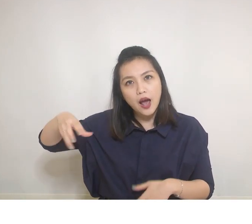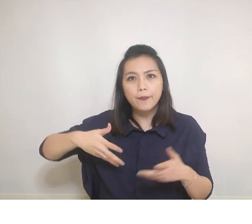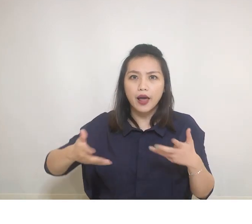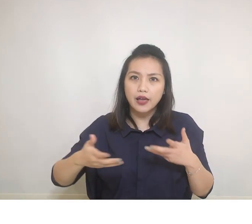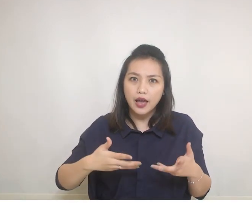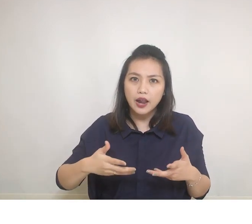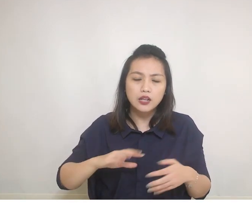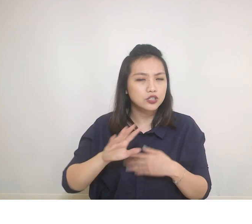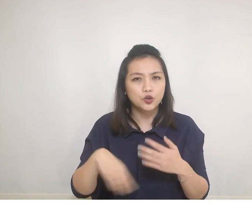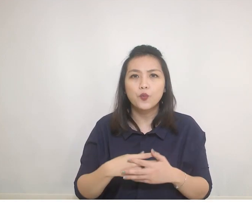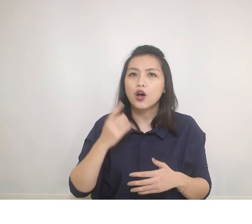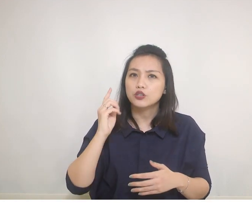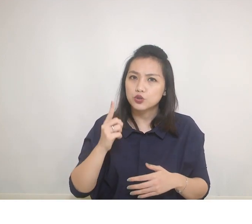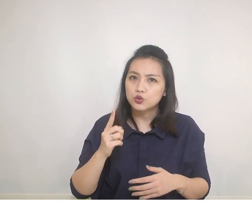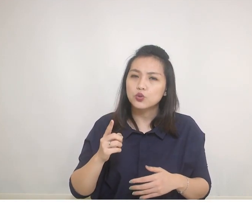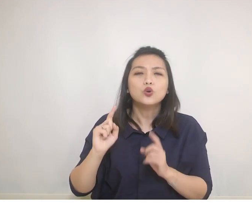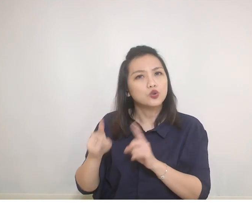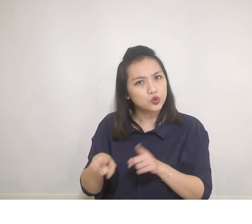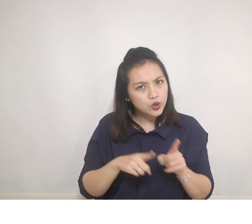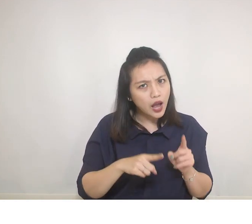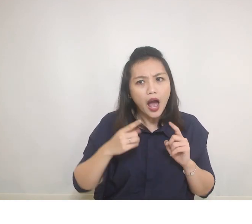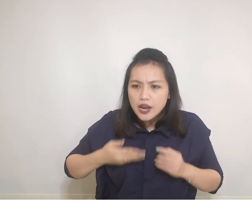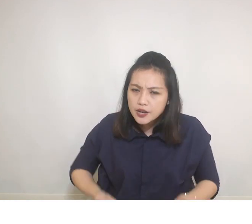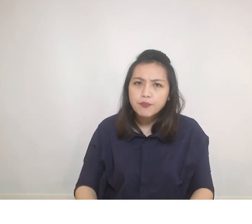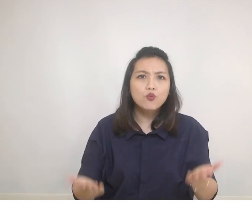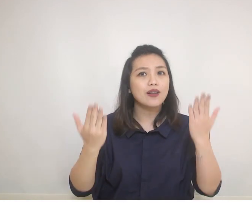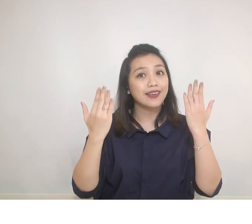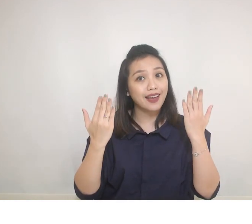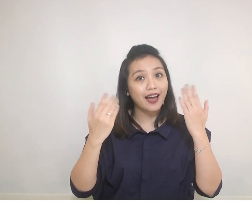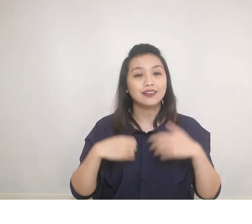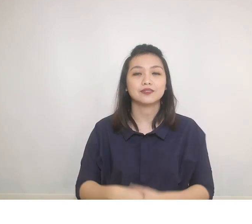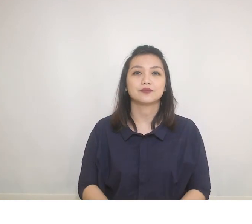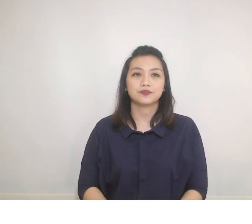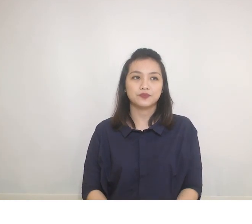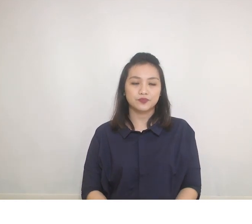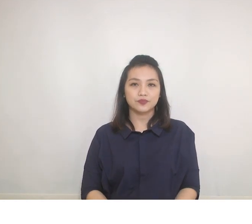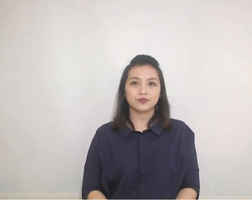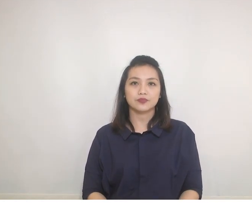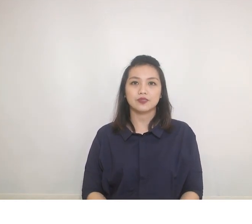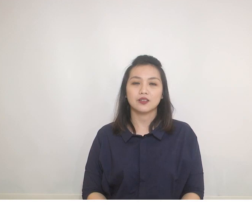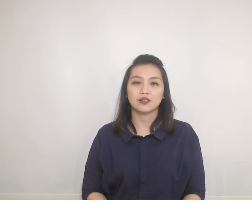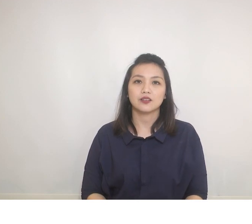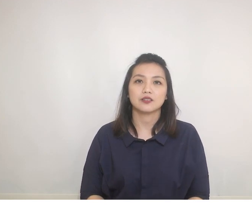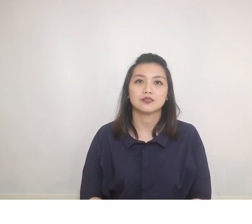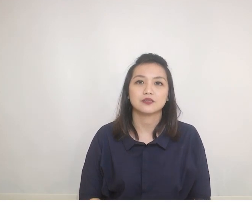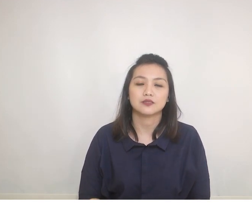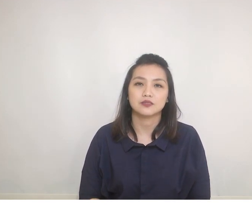ingin kaya terjatuh ke dalam pencobaan, ke dalam jerat, ke